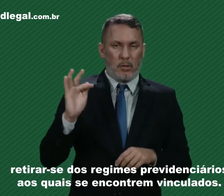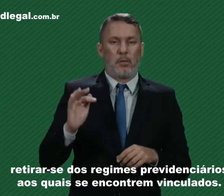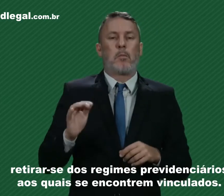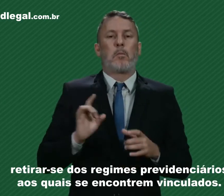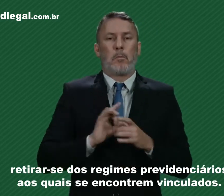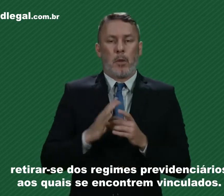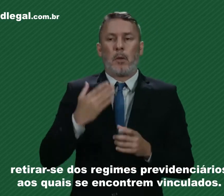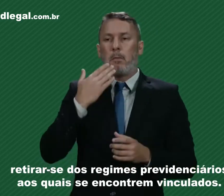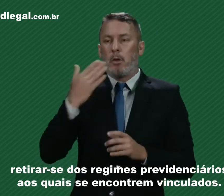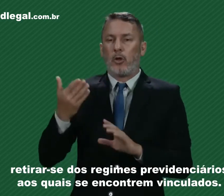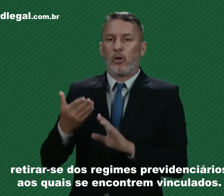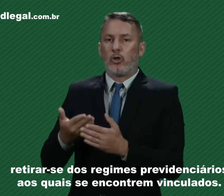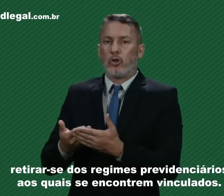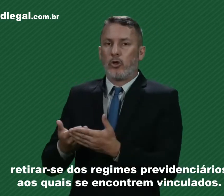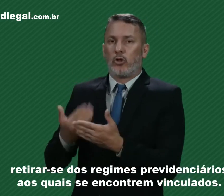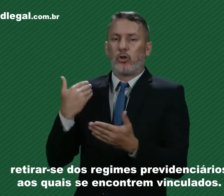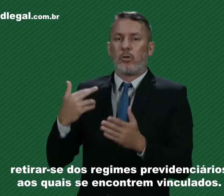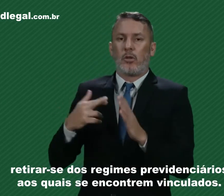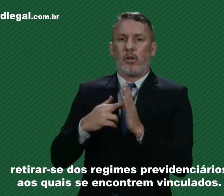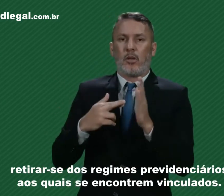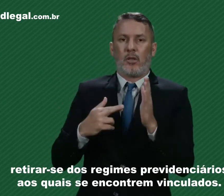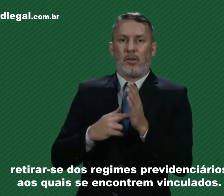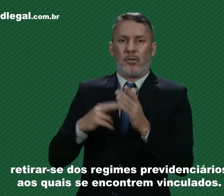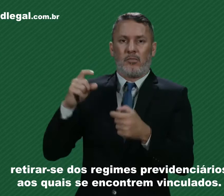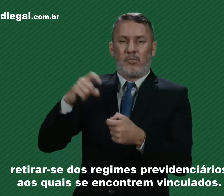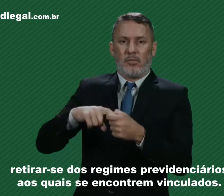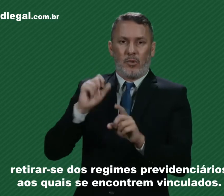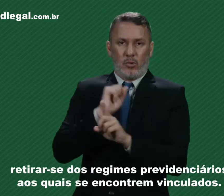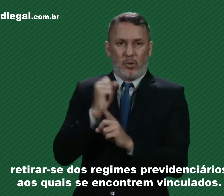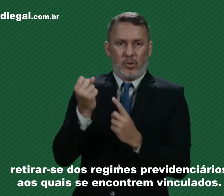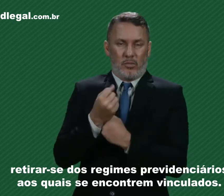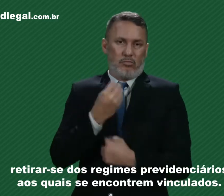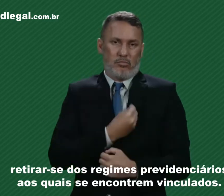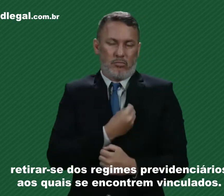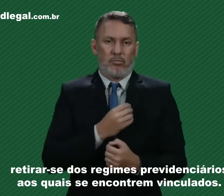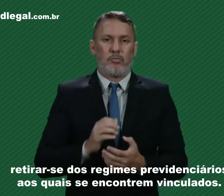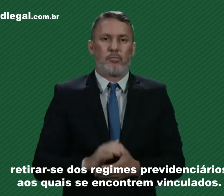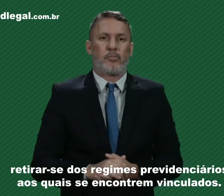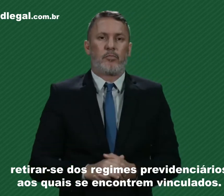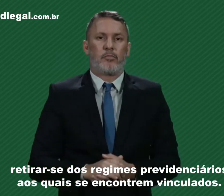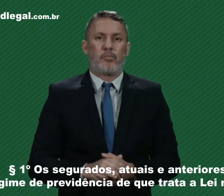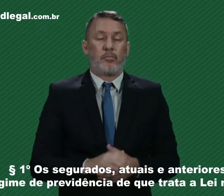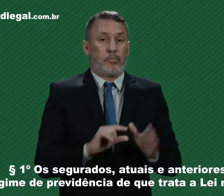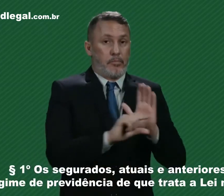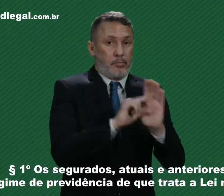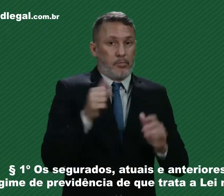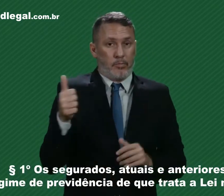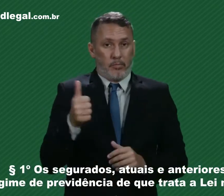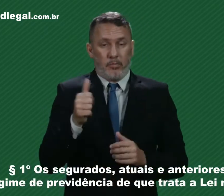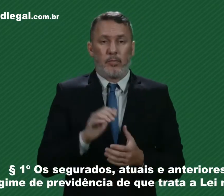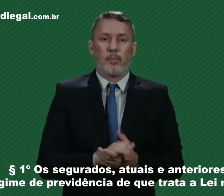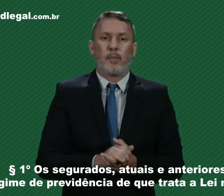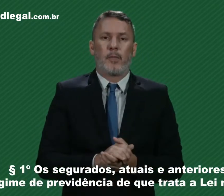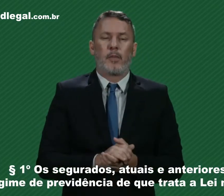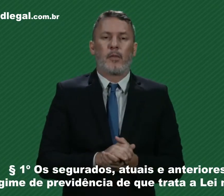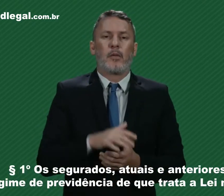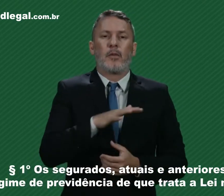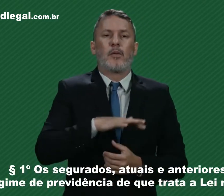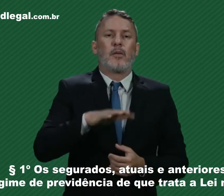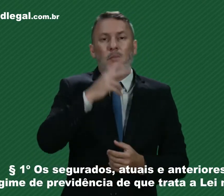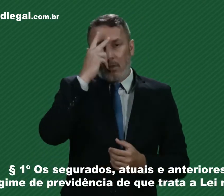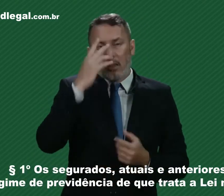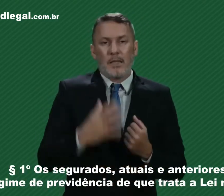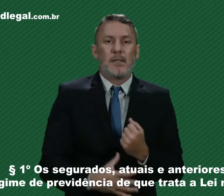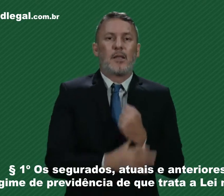constitucional, retirar-se dos regimes previdenciários aos quais se encontrem vinculados. Parágrafo 1º. Os